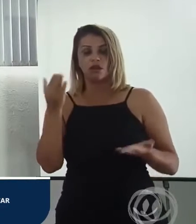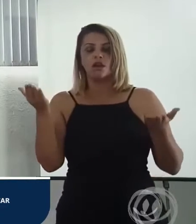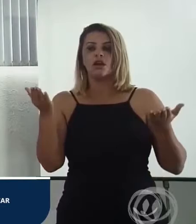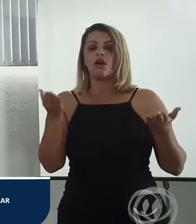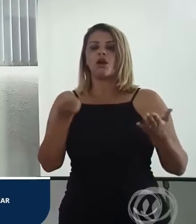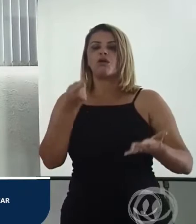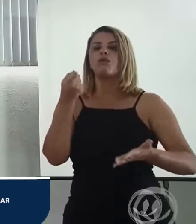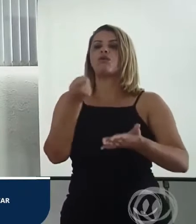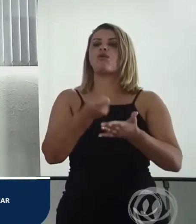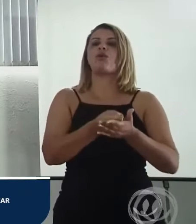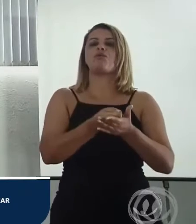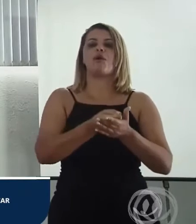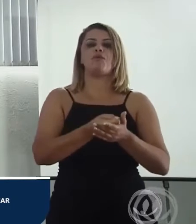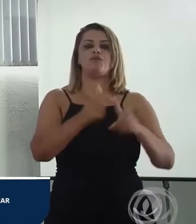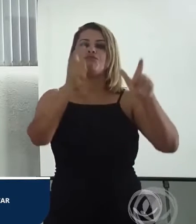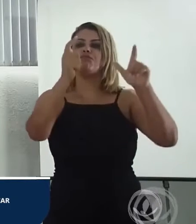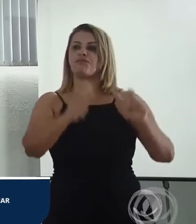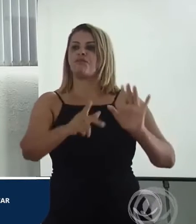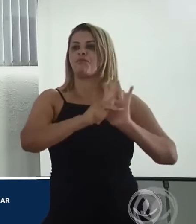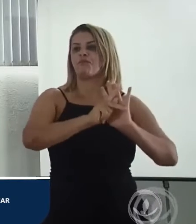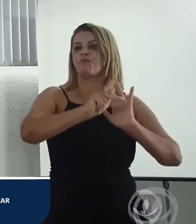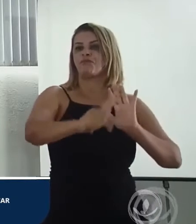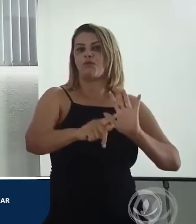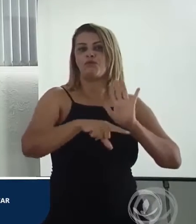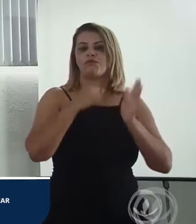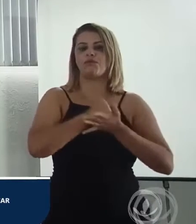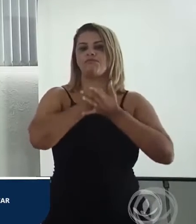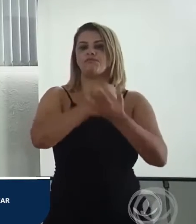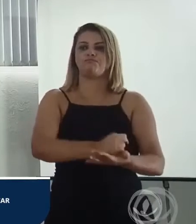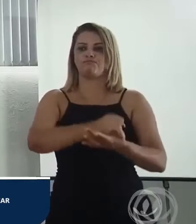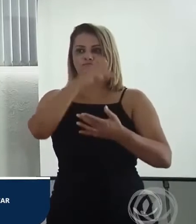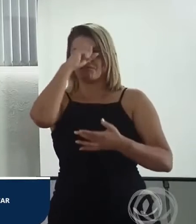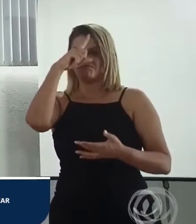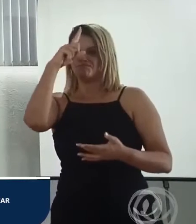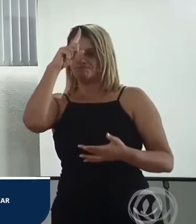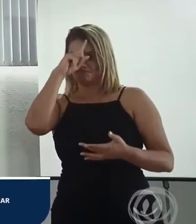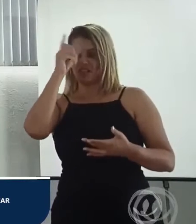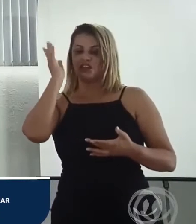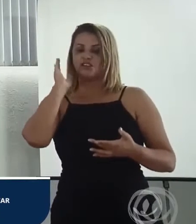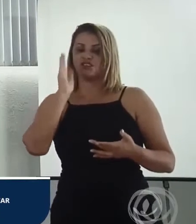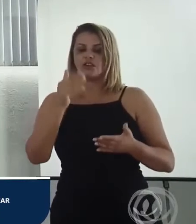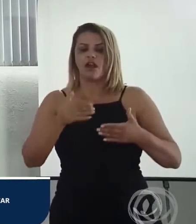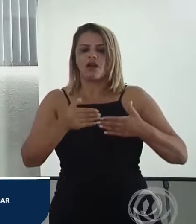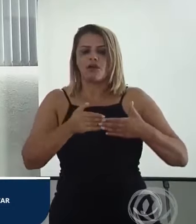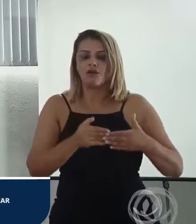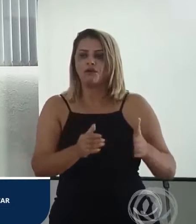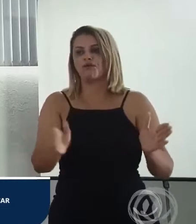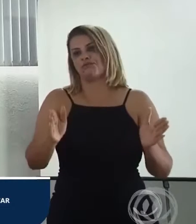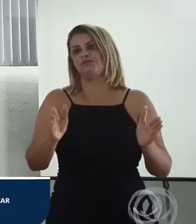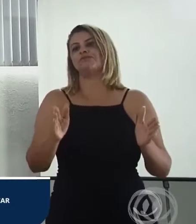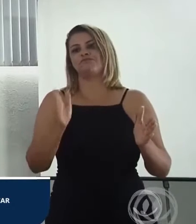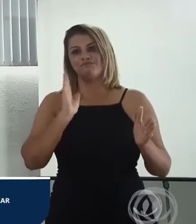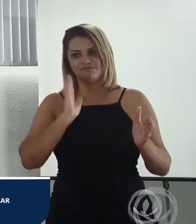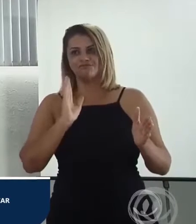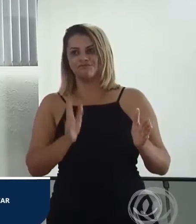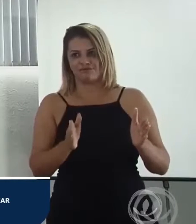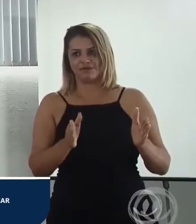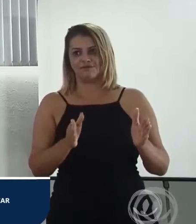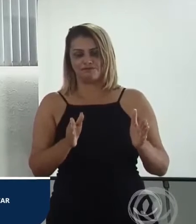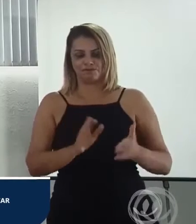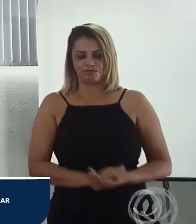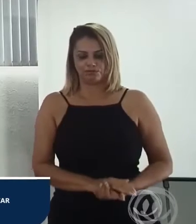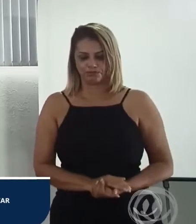hospital que vai vir, mas ela já vai ser instalada até o dia 1º, já está funcionando. Estamos finalizando